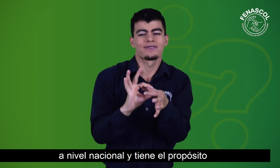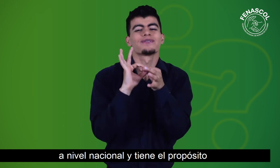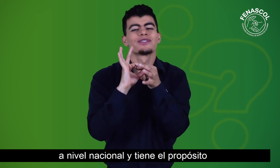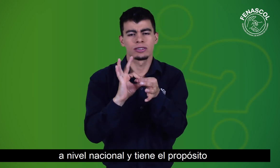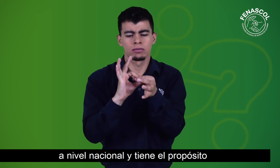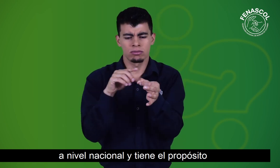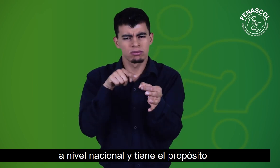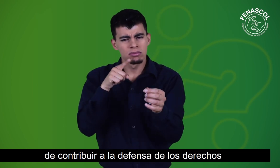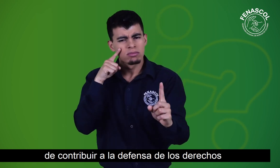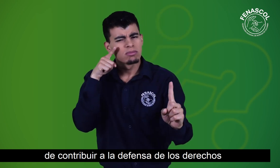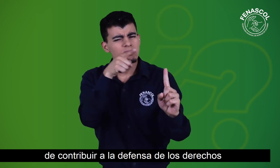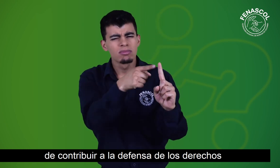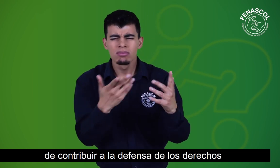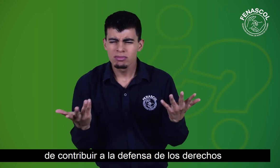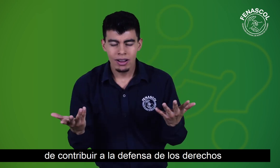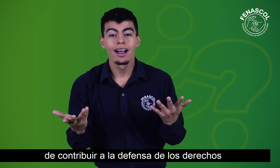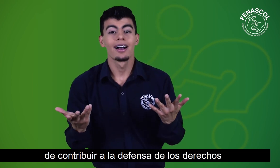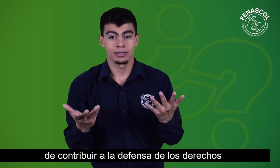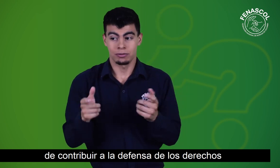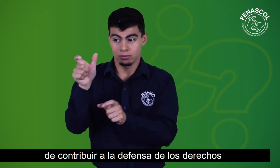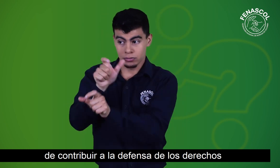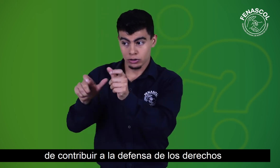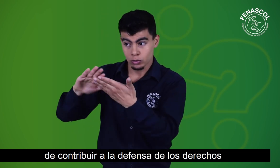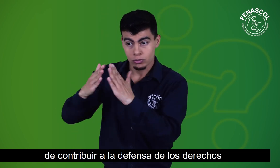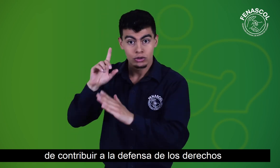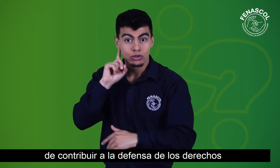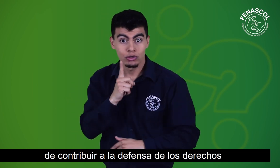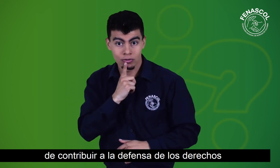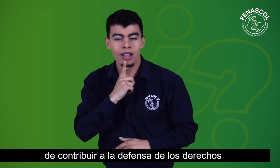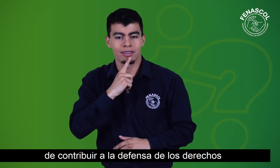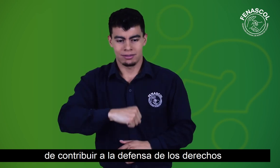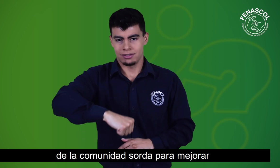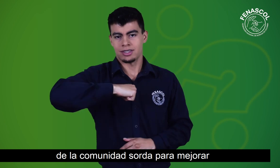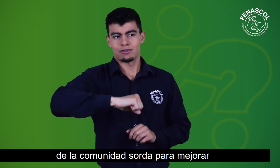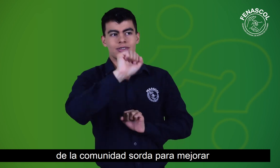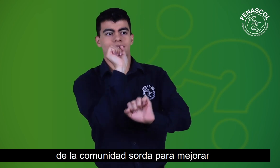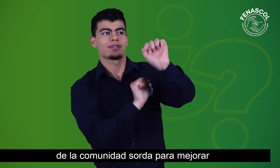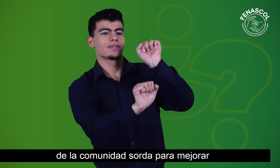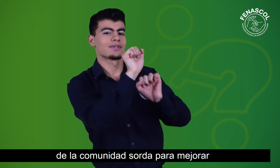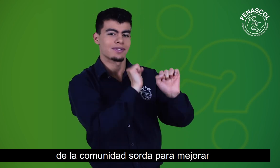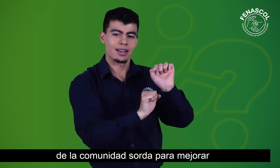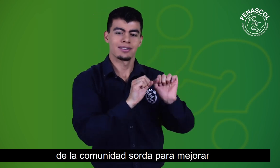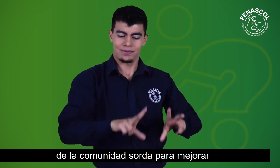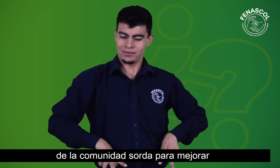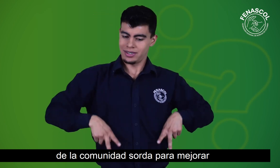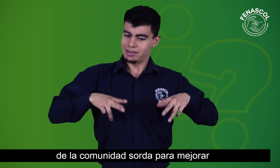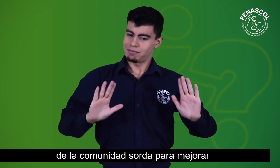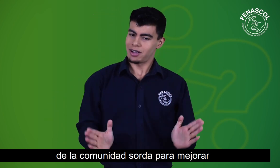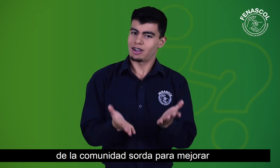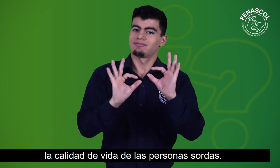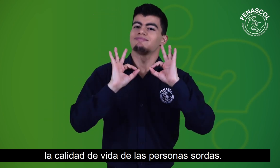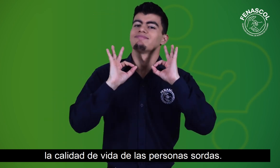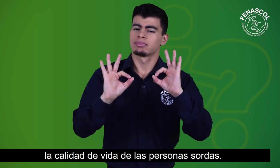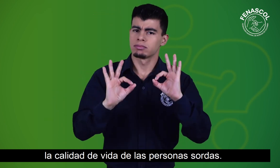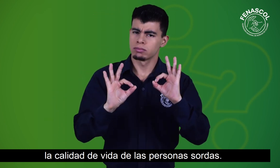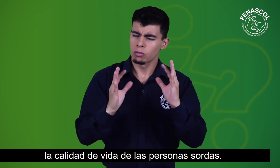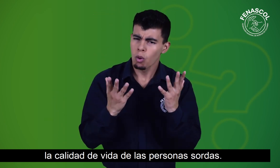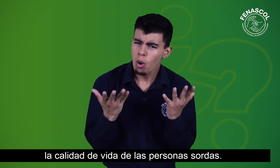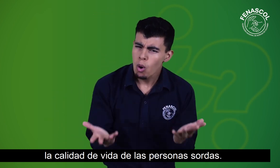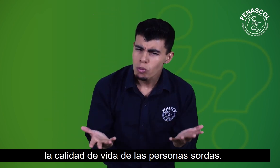el propósito de contribuir a la defensa de los derechos de la comunidad sorda para mejorar la calidad de vida de las